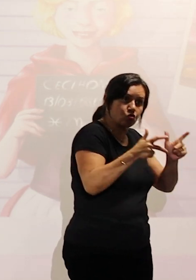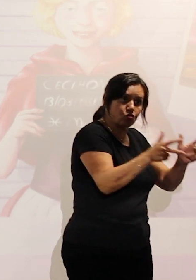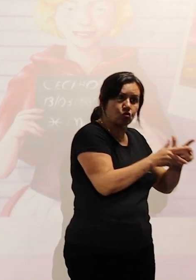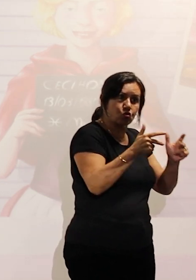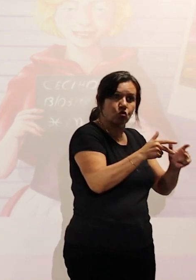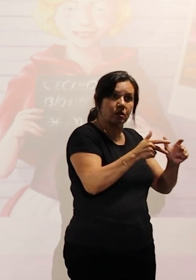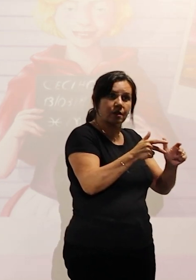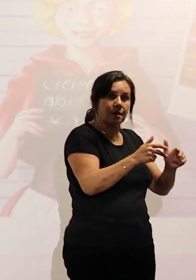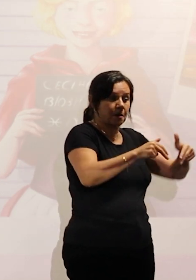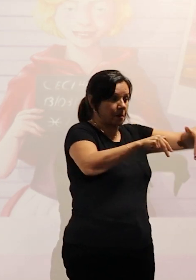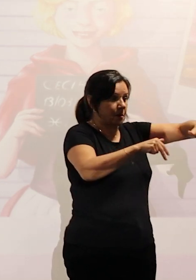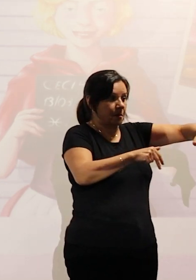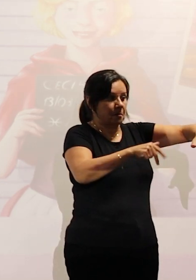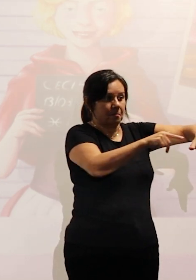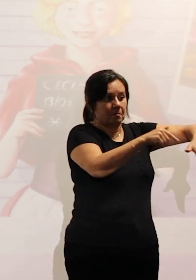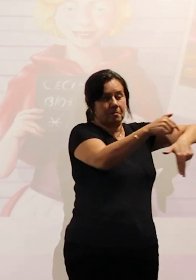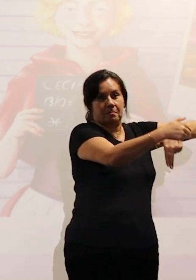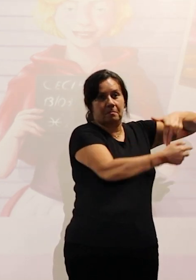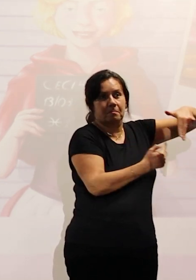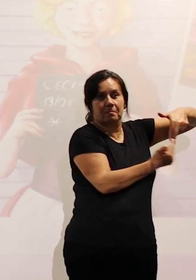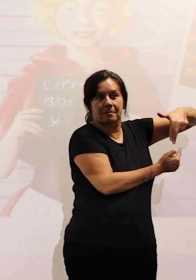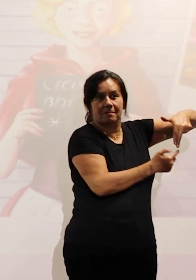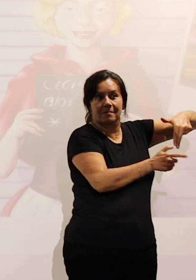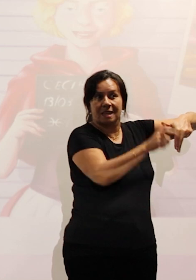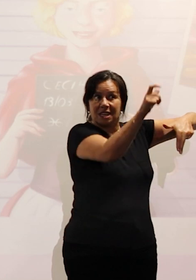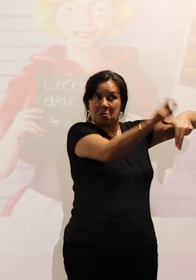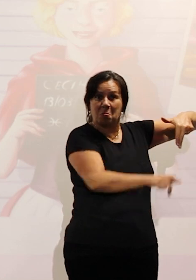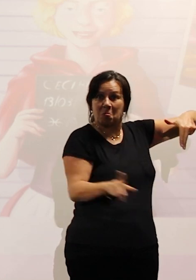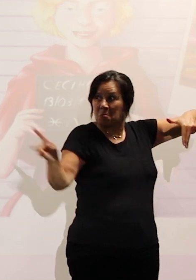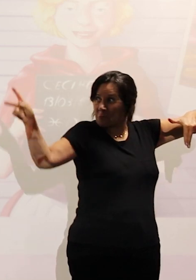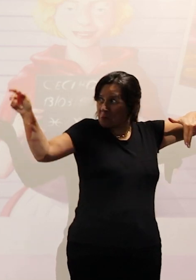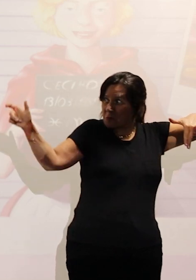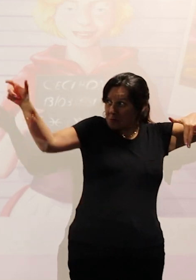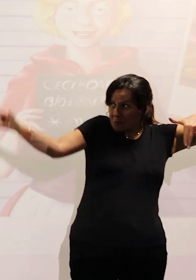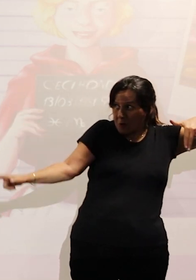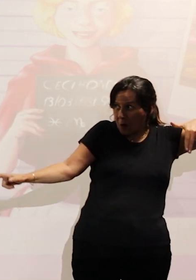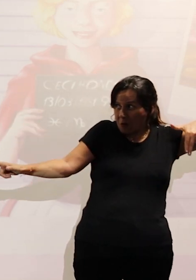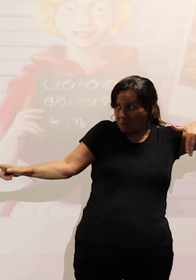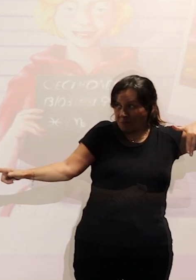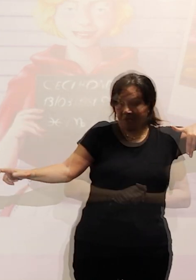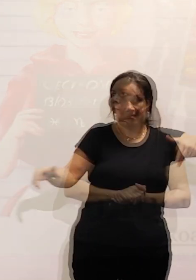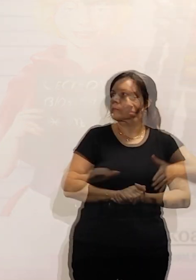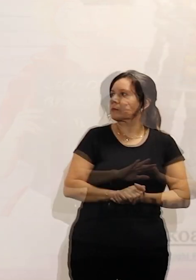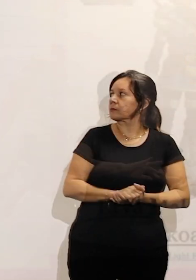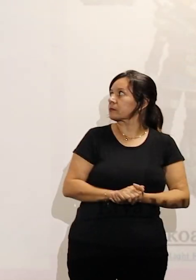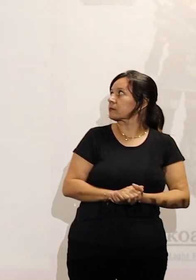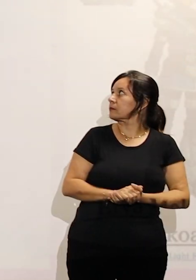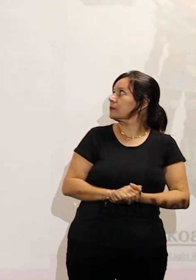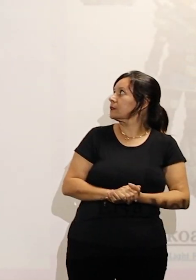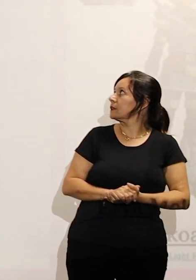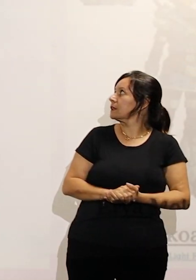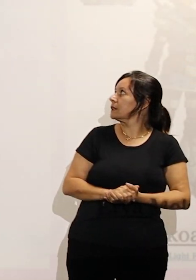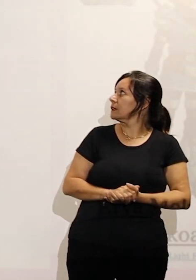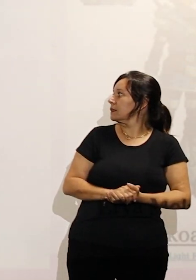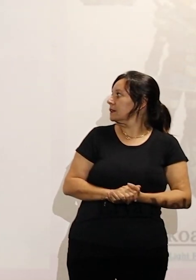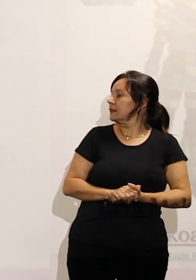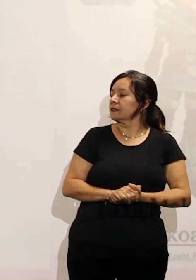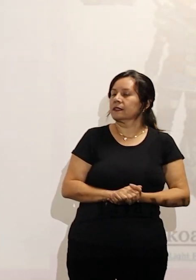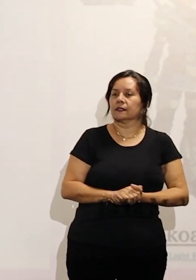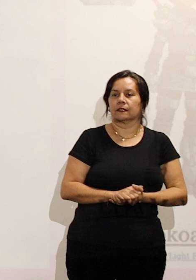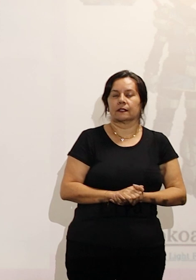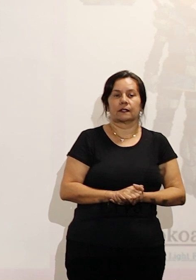como uma personagem que fica aparecendo numa casinha da vila, assim. Eu tinha mandado uma artezinha para ele. Pode passar para o próximo.